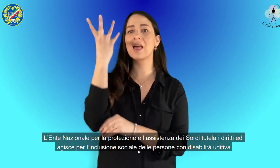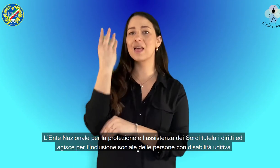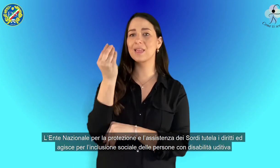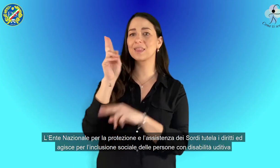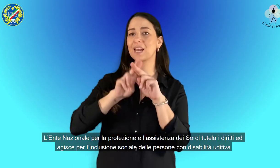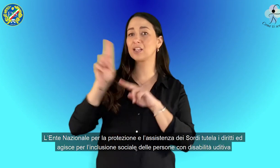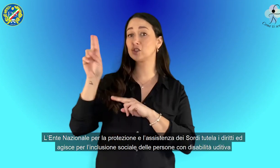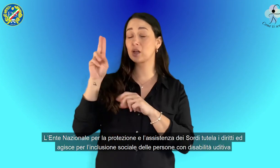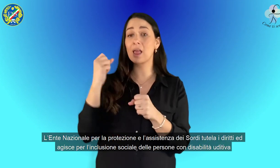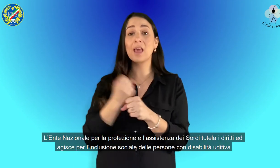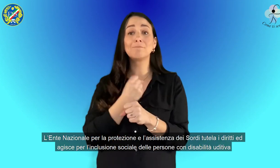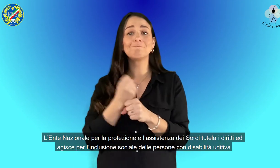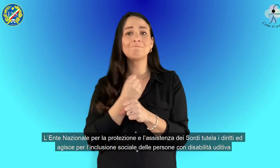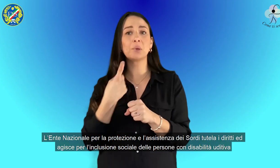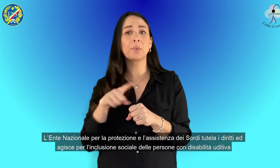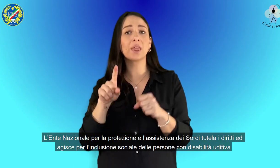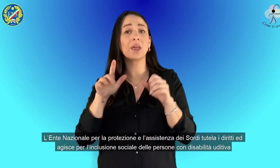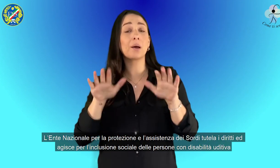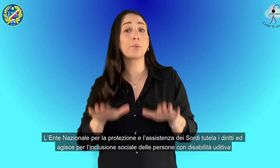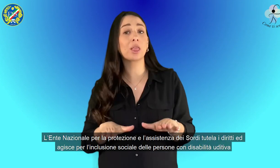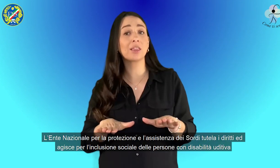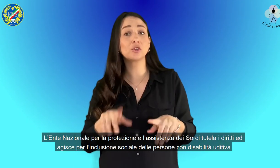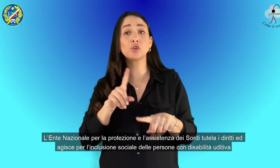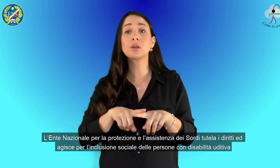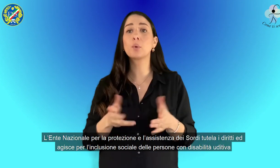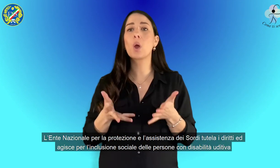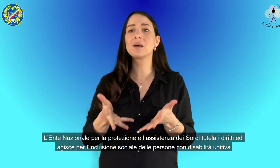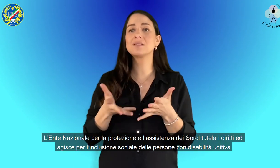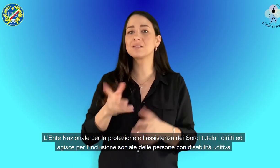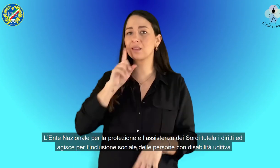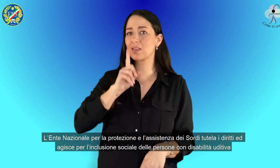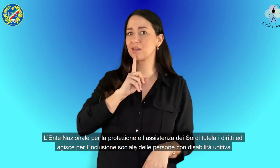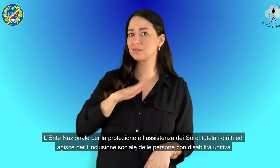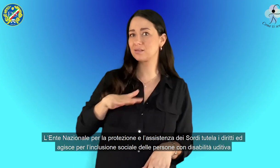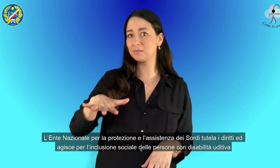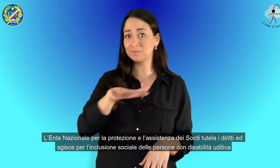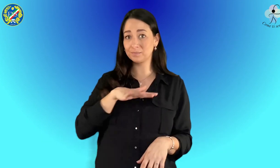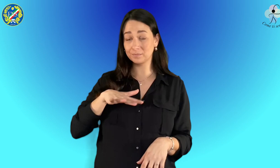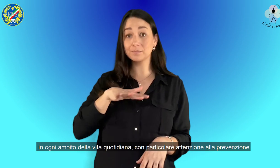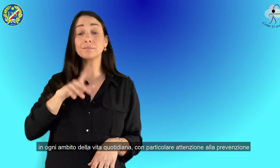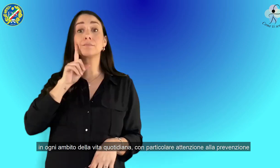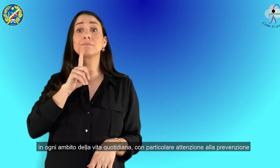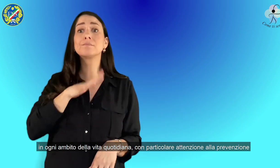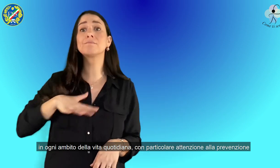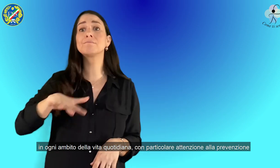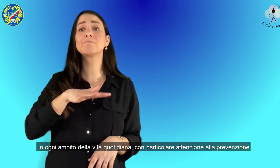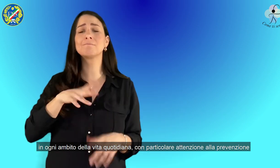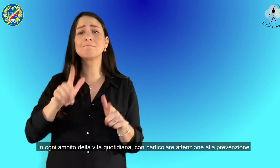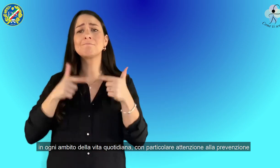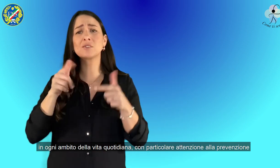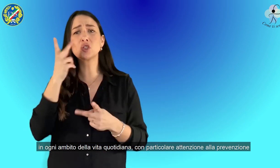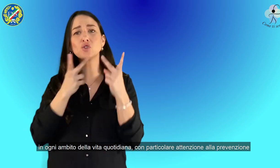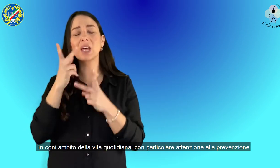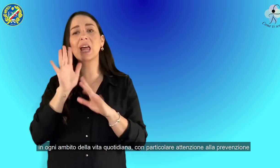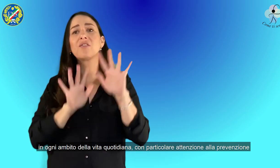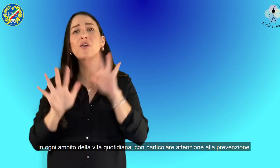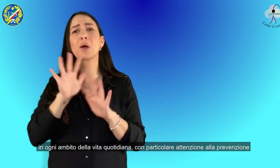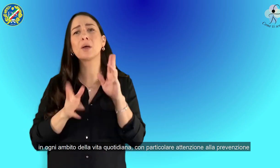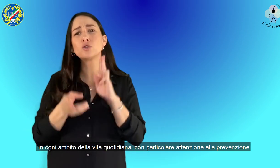L'ente nazionale per la protezione e'assistenza dei sordi tutela i diritti ed agisce per l'inclusione sociale delle persone con disabilità